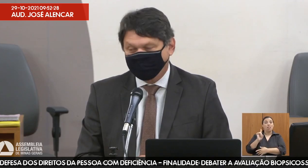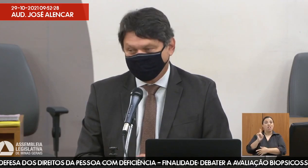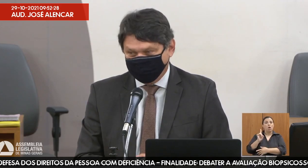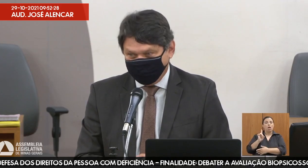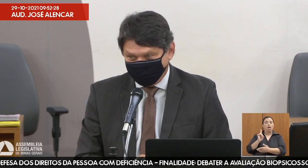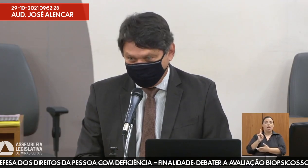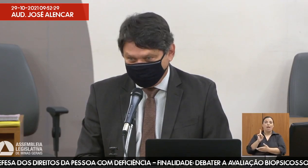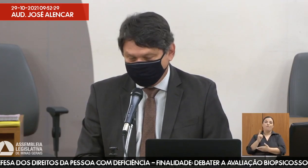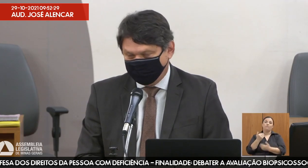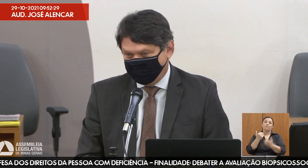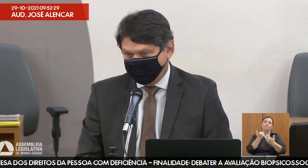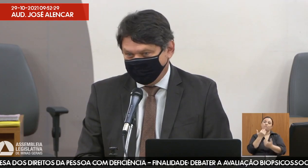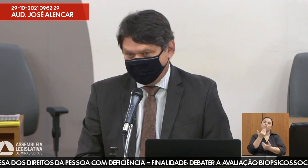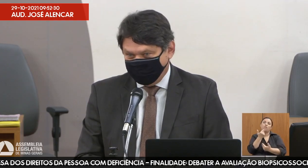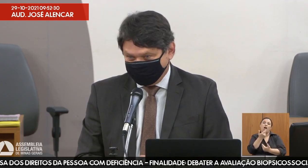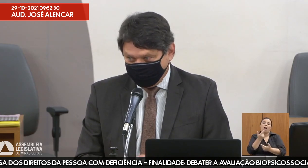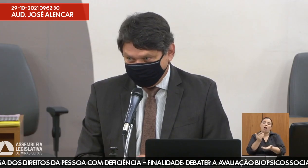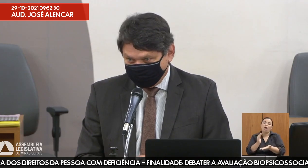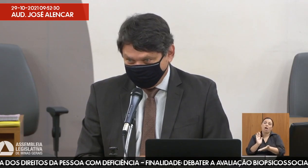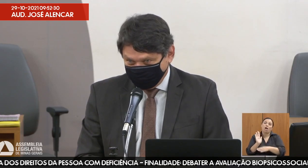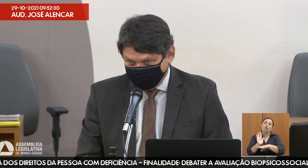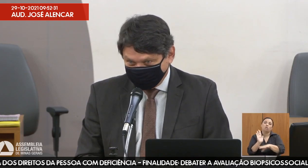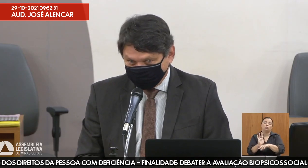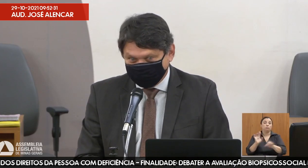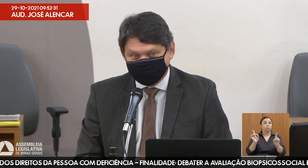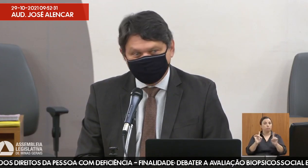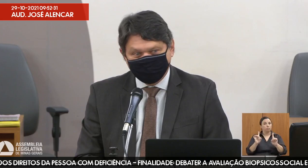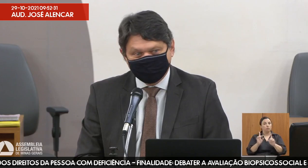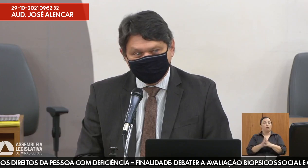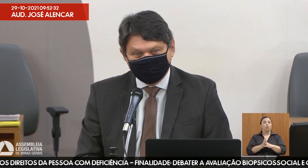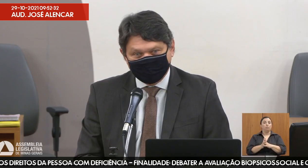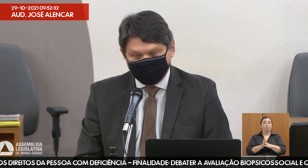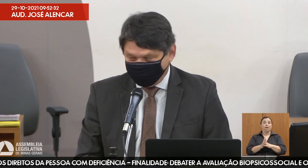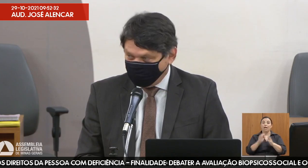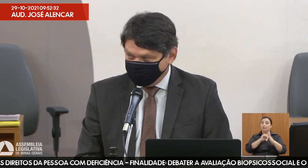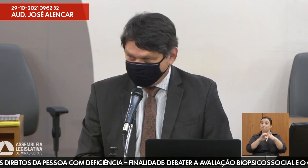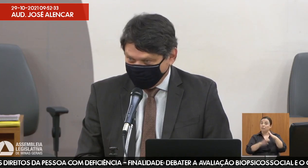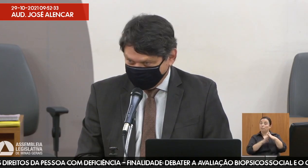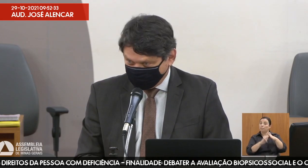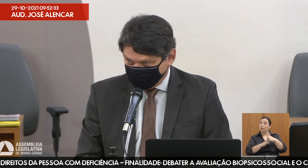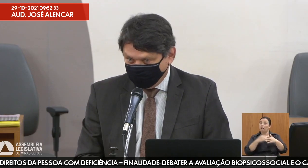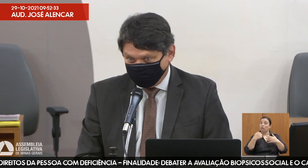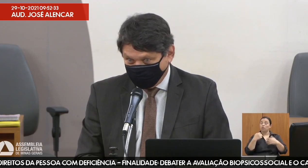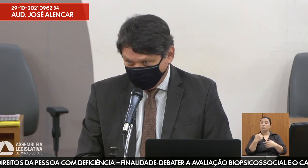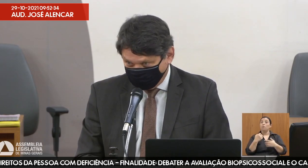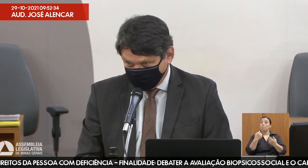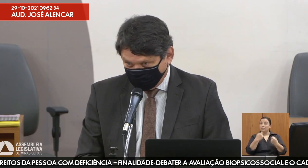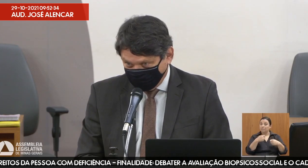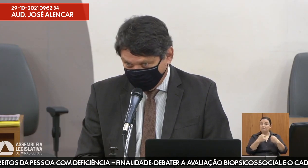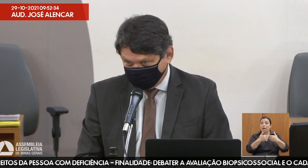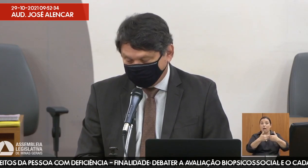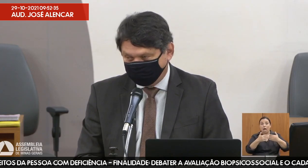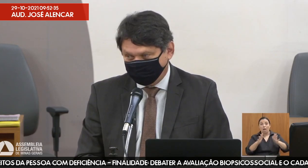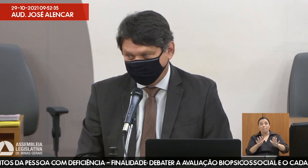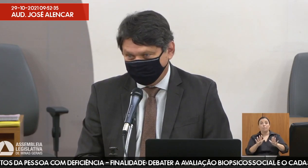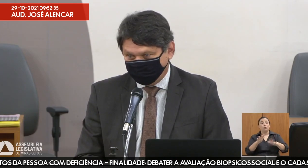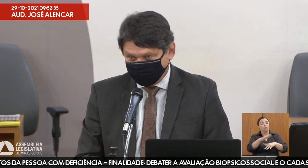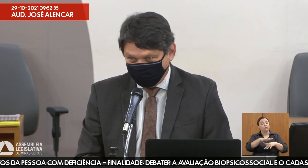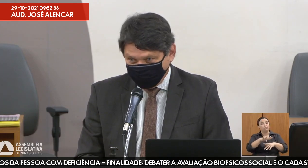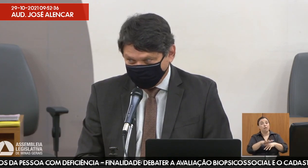É dever as grandes empresas abrir um espaço profissional. Você bem